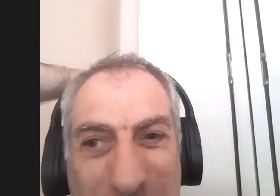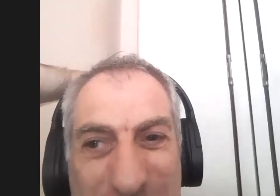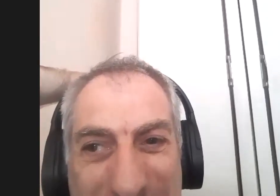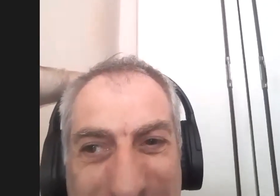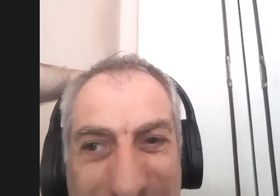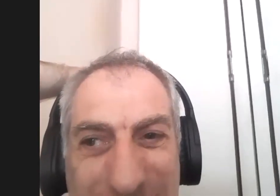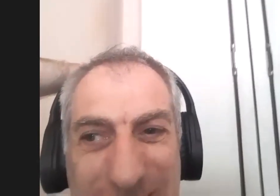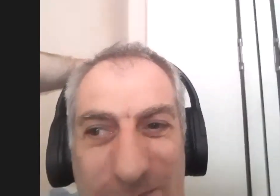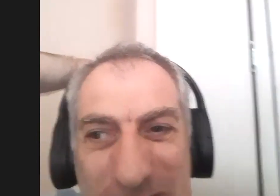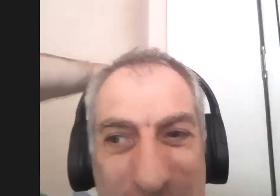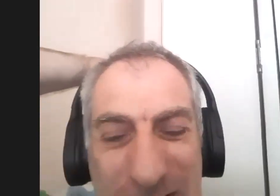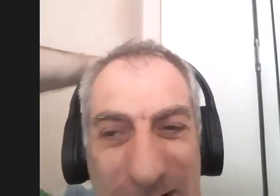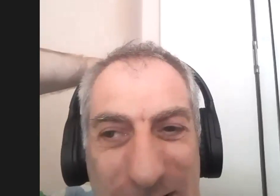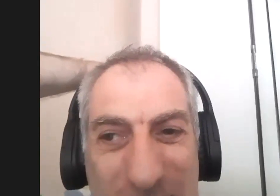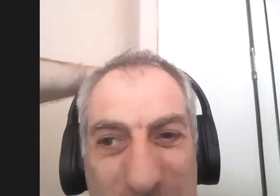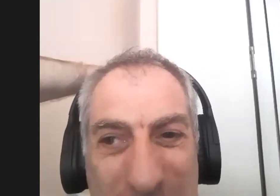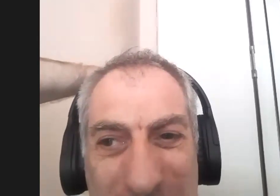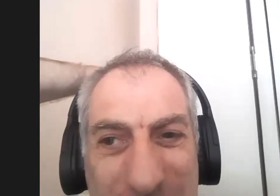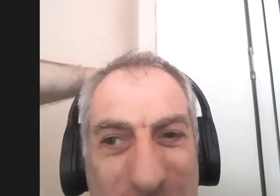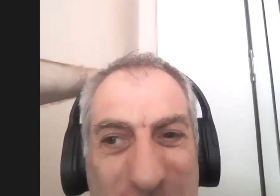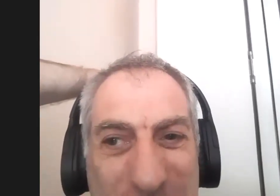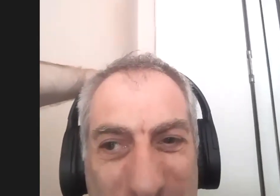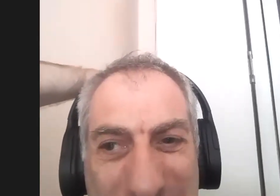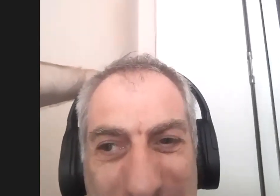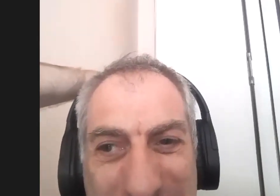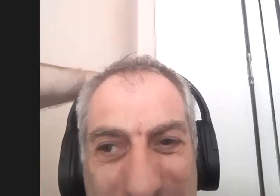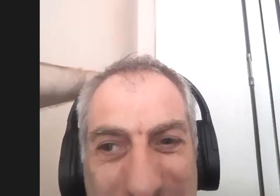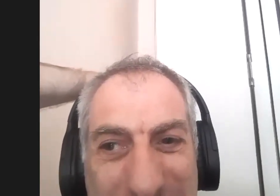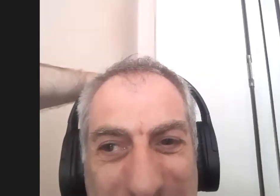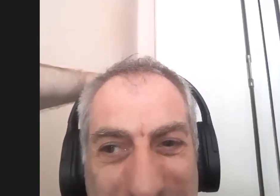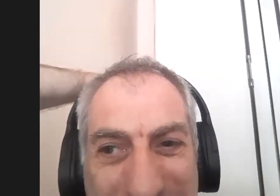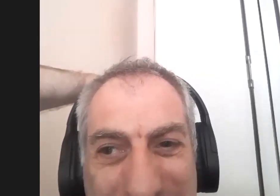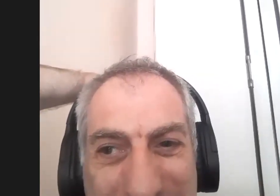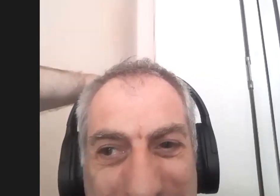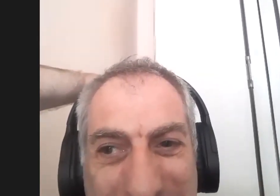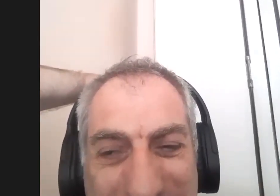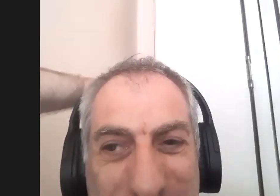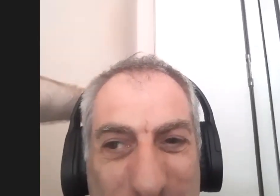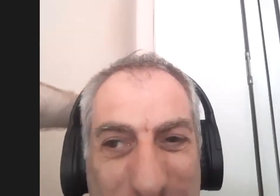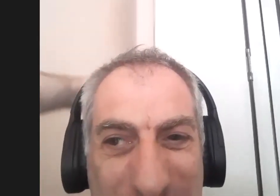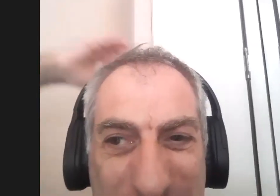החברה כולל אפשרות לתת לאנשים מוגבלים